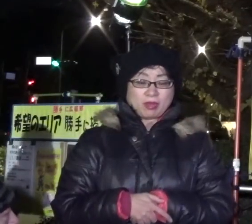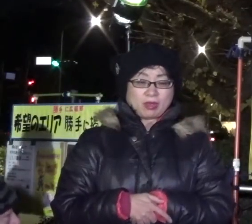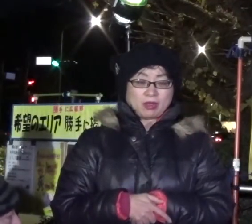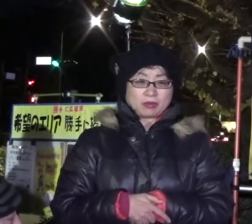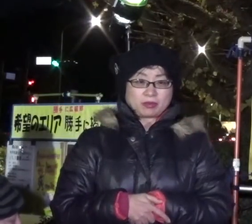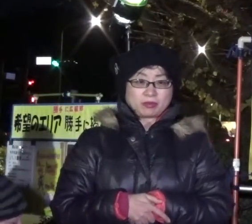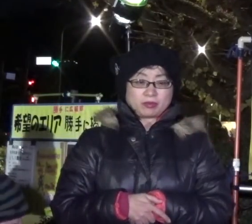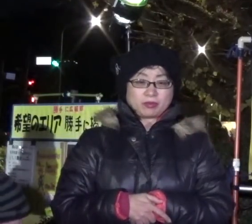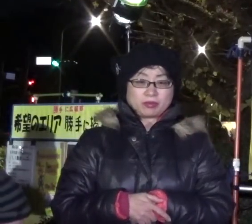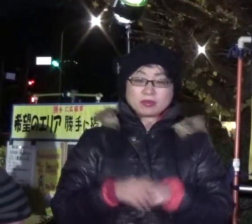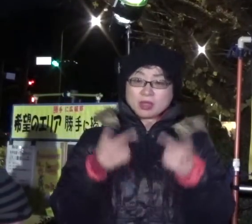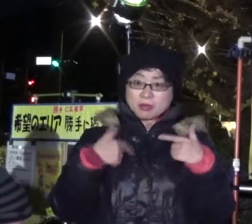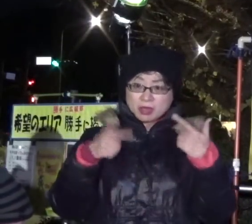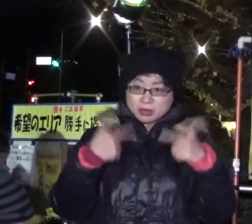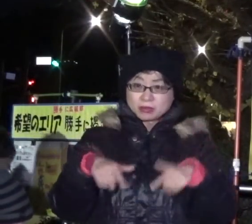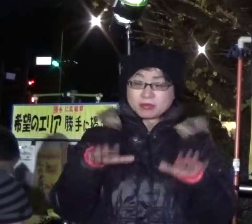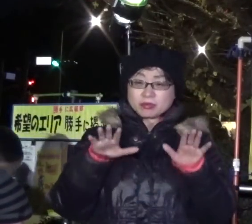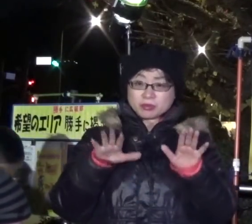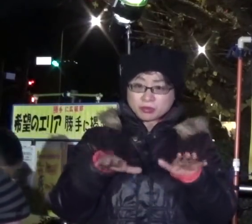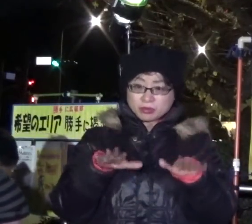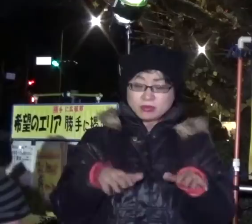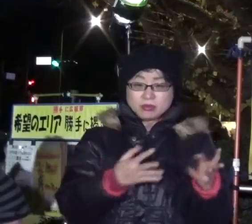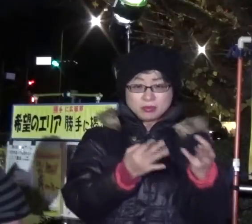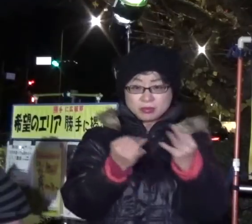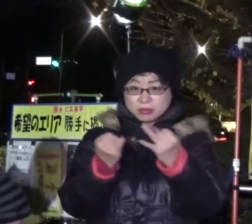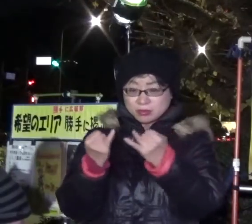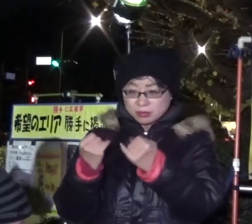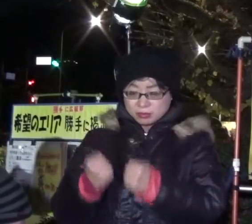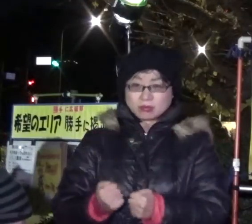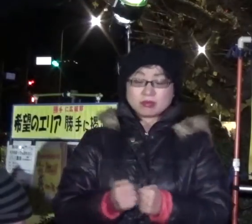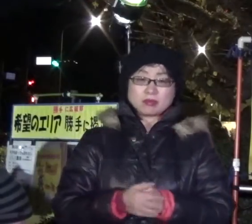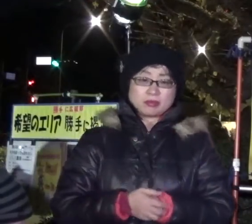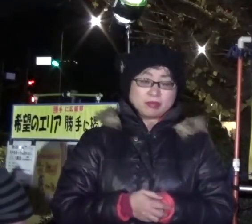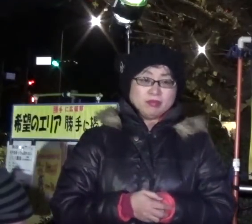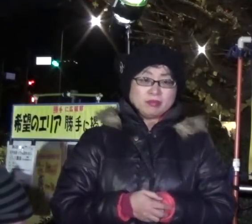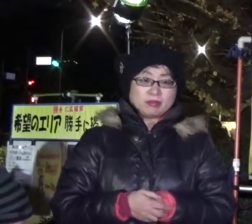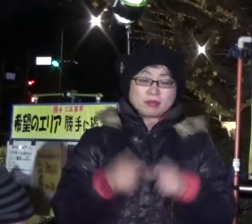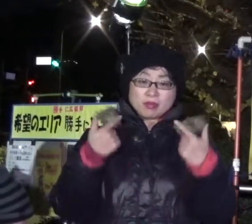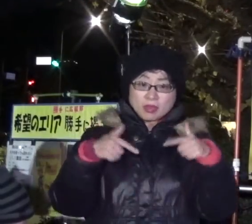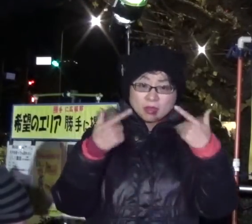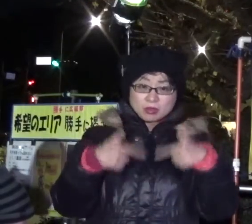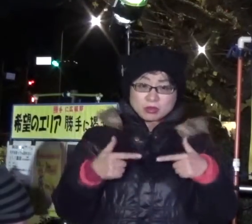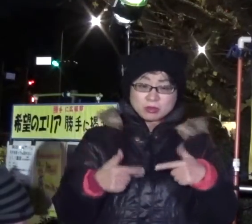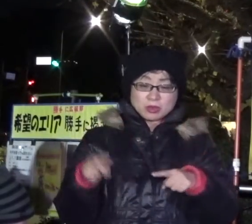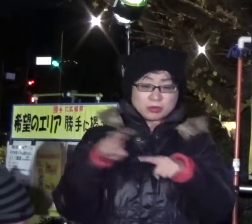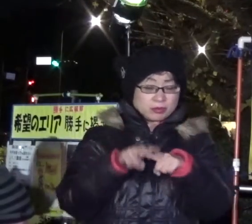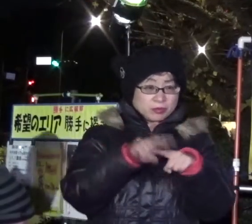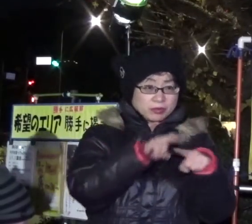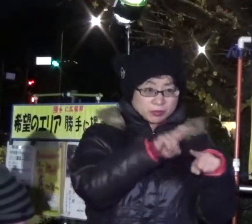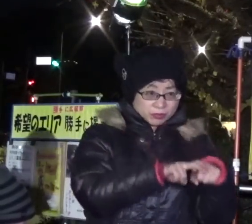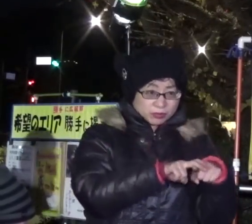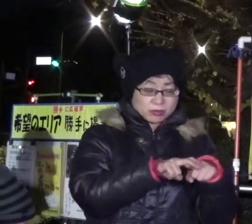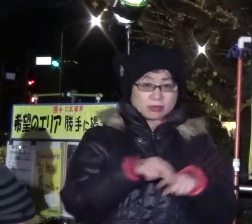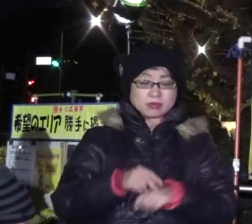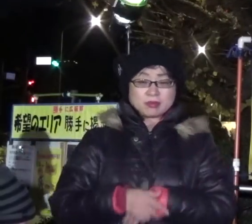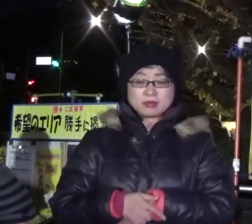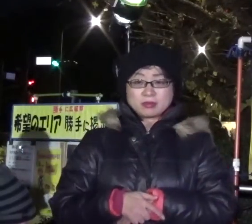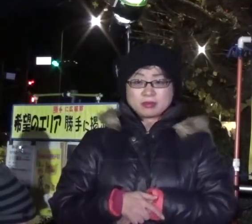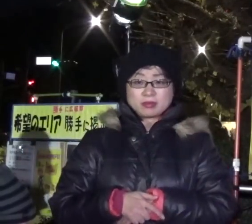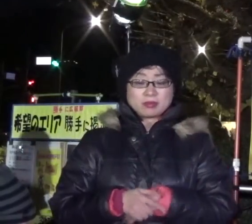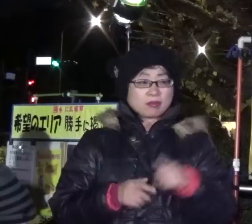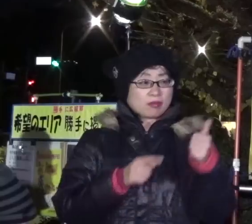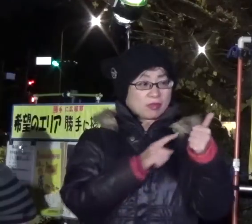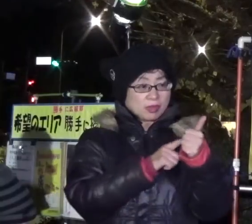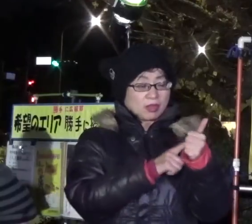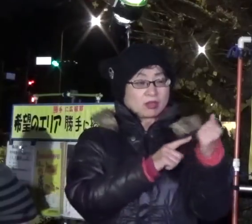ですね、本当に皆さんここ今日こんなにたくさん集まったのも、あるいは毎週ですね、この希望のエリアに集ったのも、飛鳥